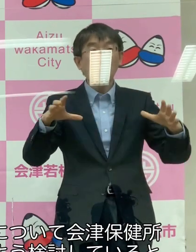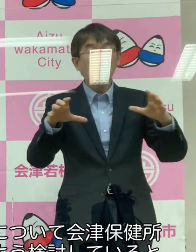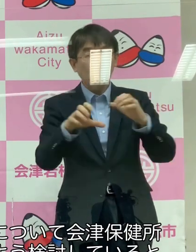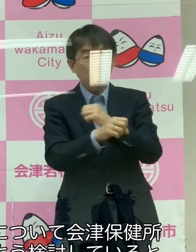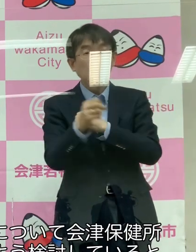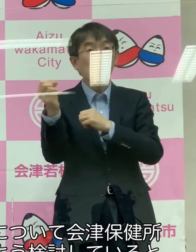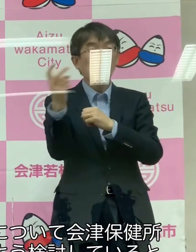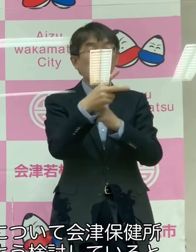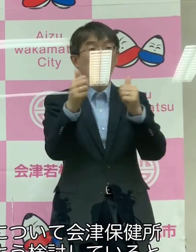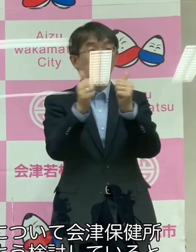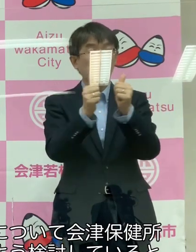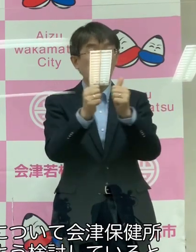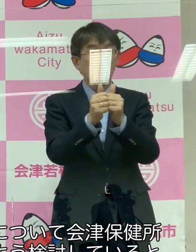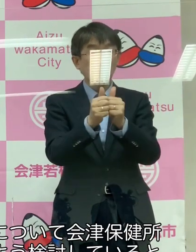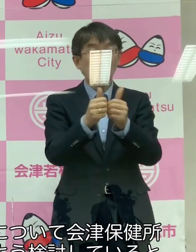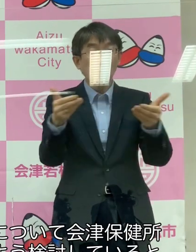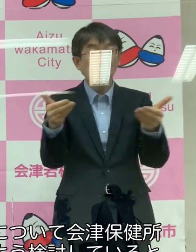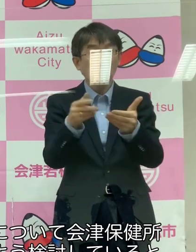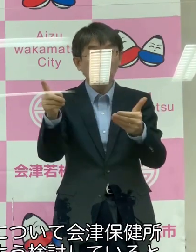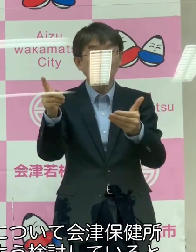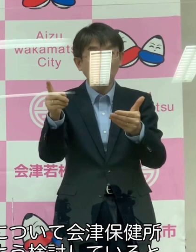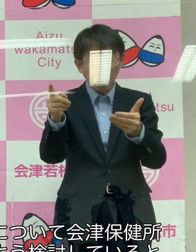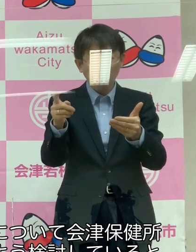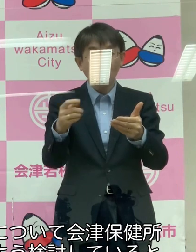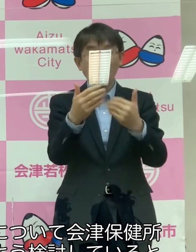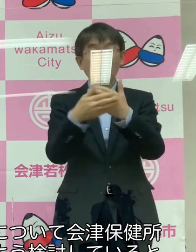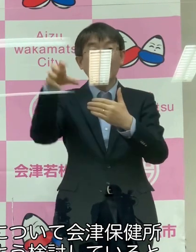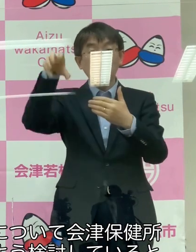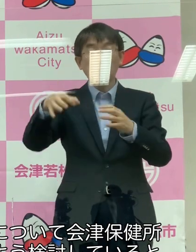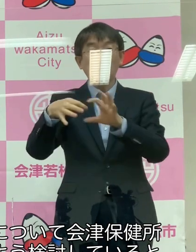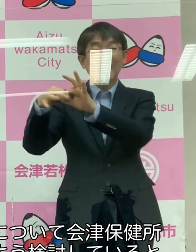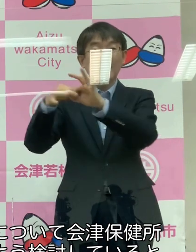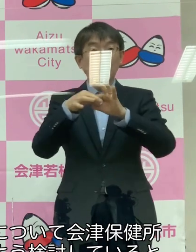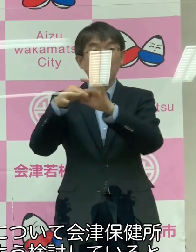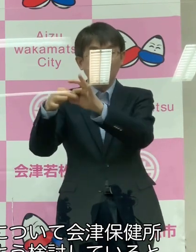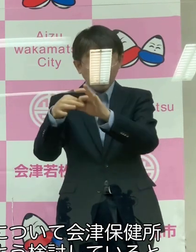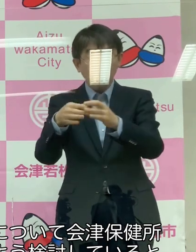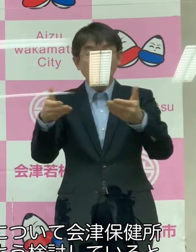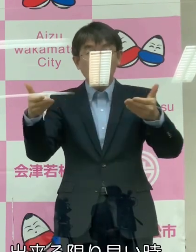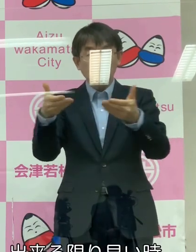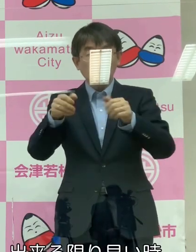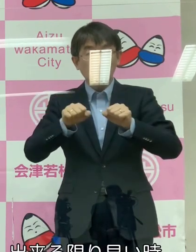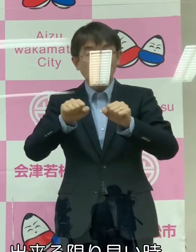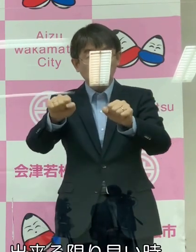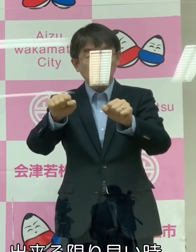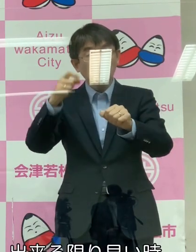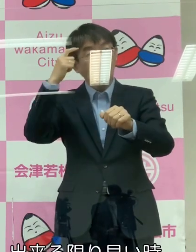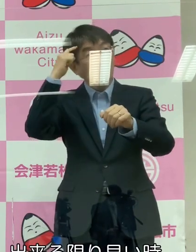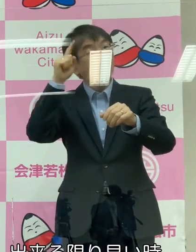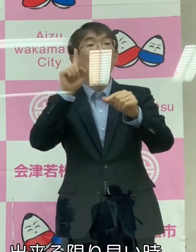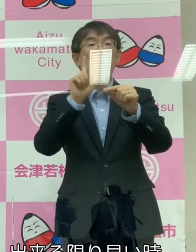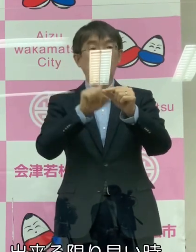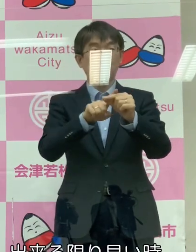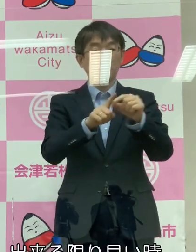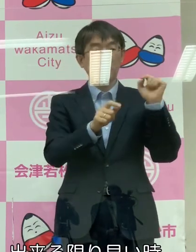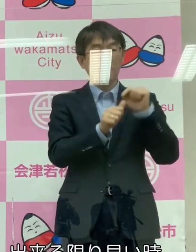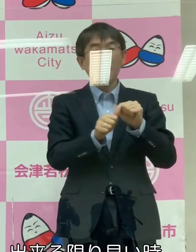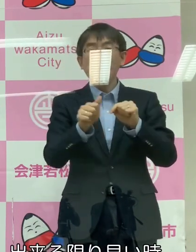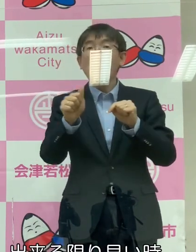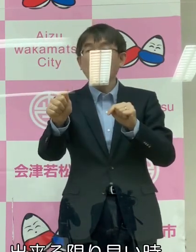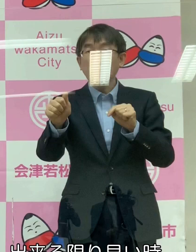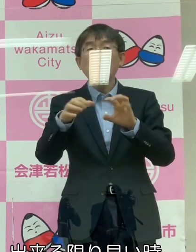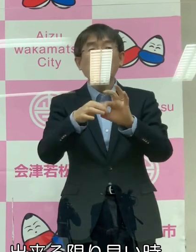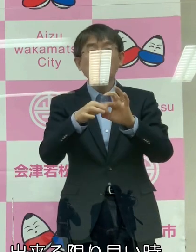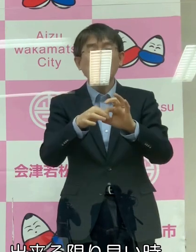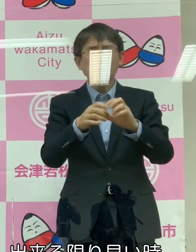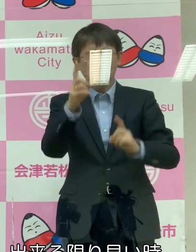について会津保健所と連携して支援に努めるよう検討しているところであります。なお派遣につきましては、でき